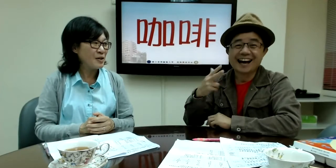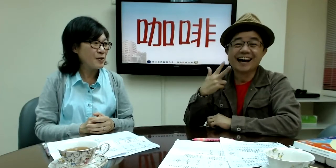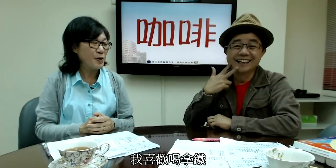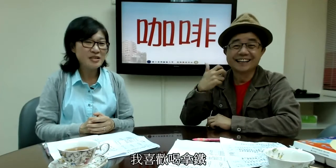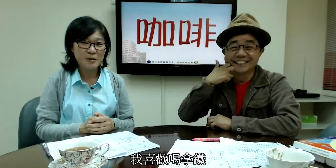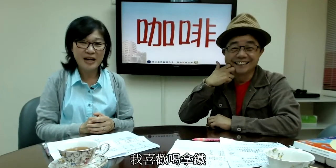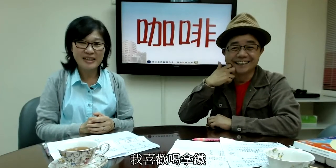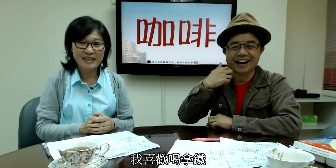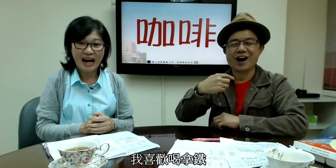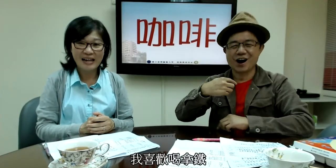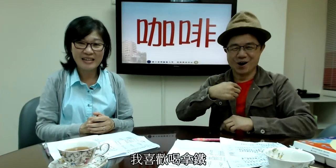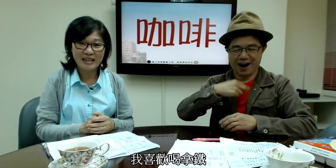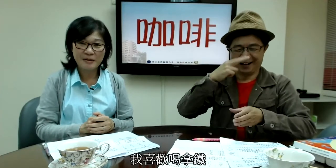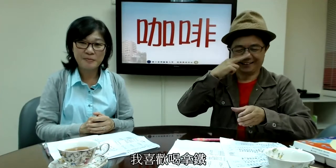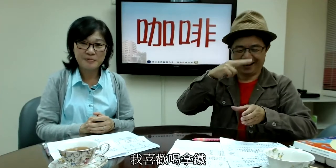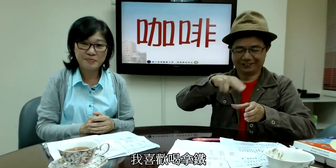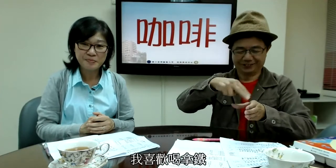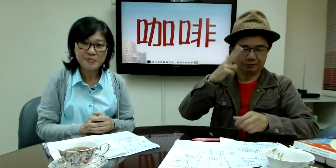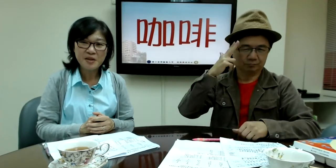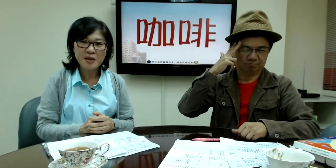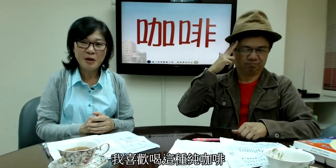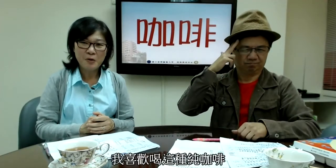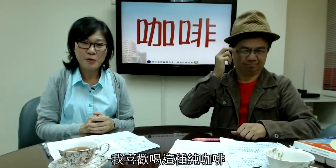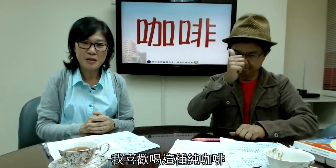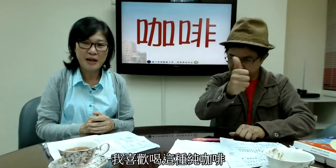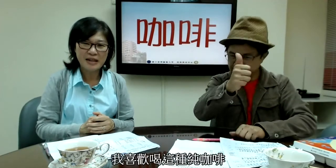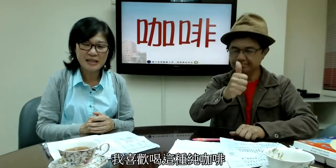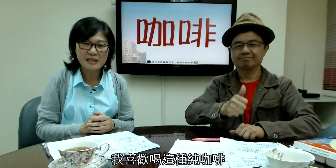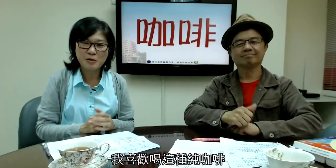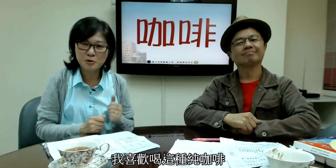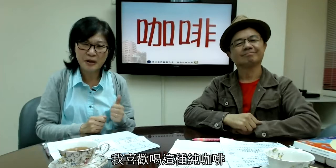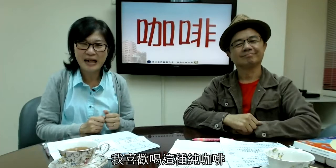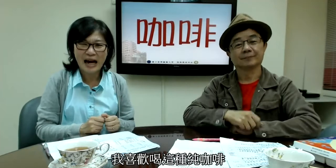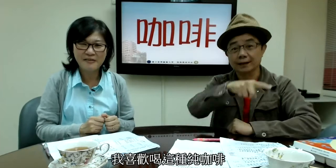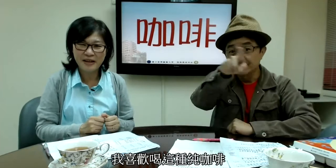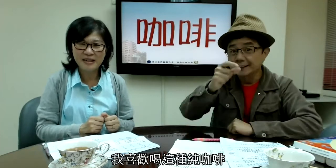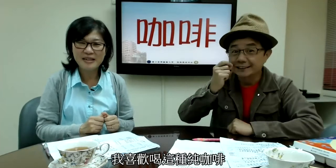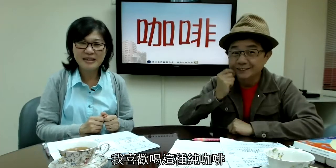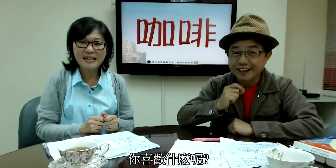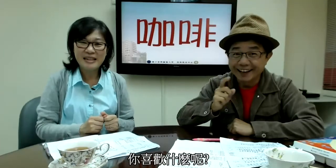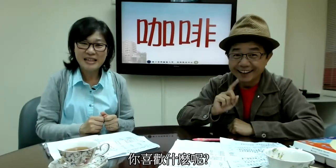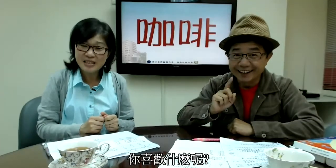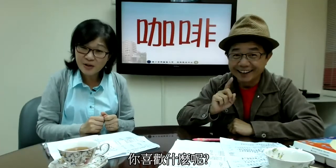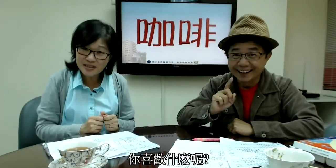我喜欢喝拿铁，我喜欢喝这种纯咖啡。你喜欢什么